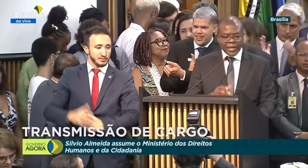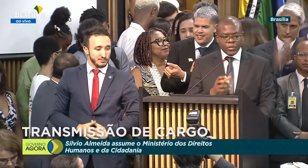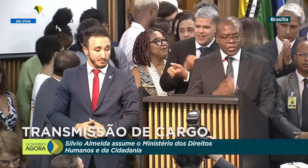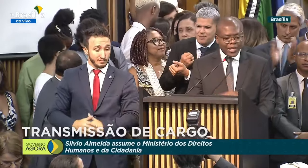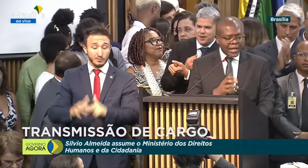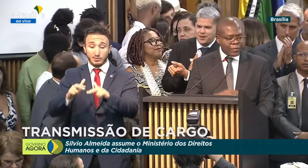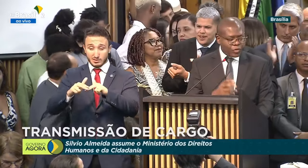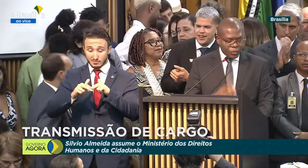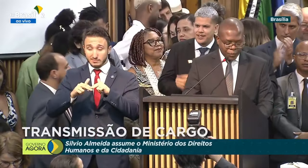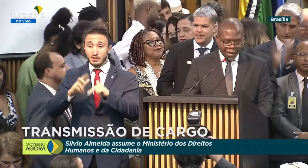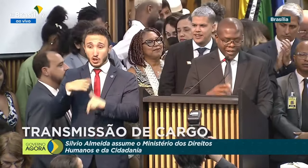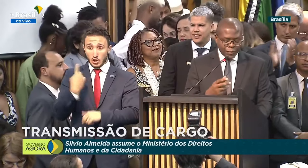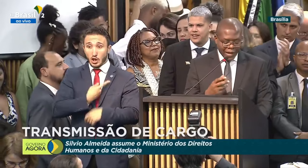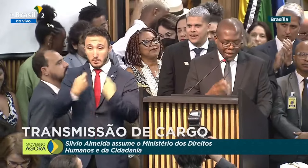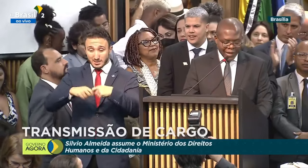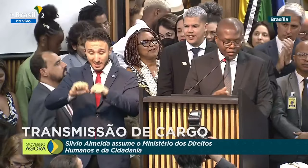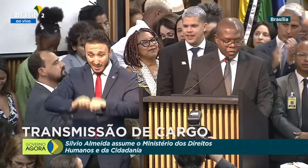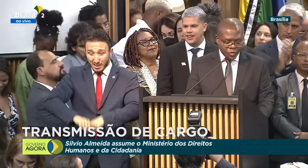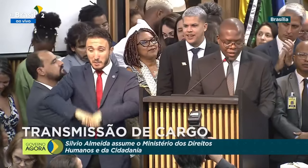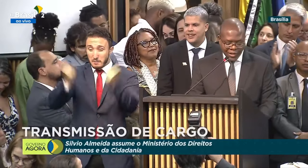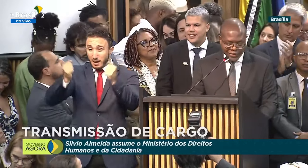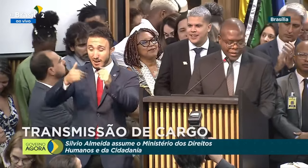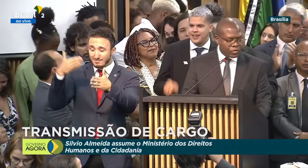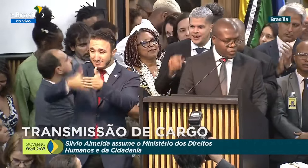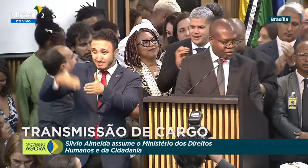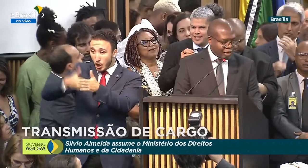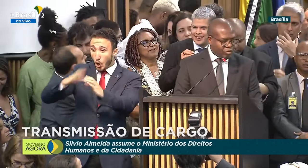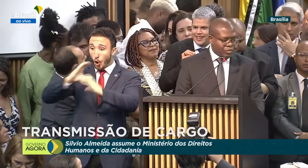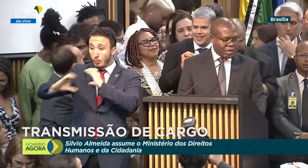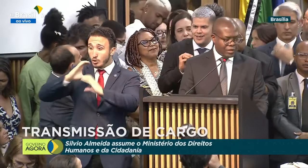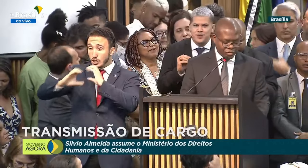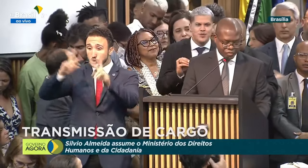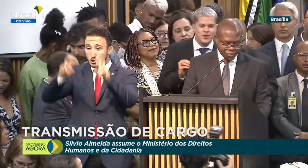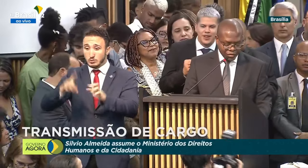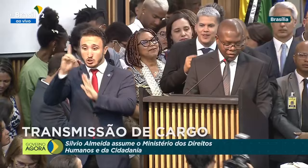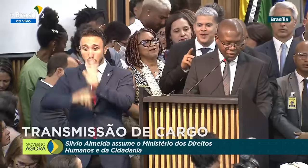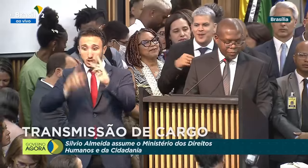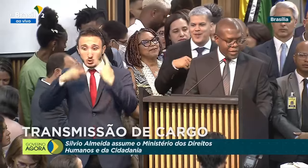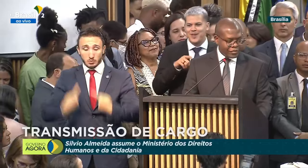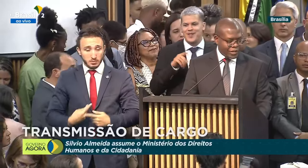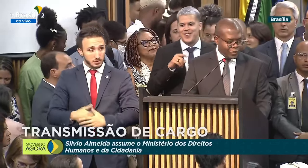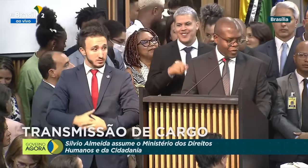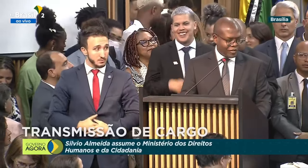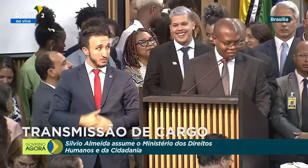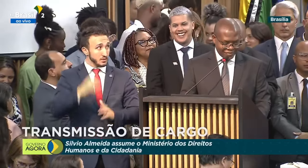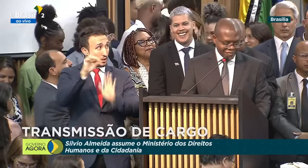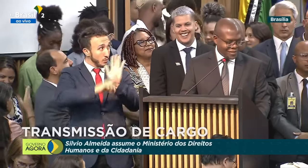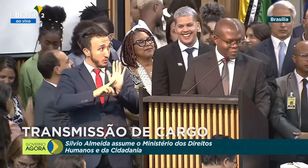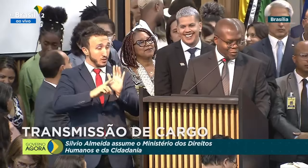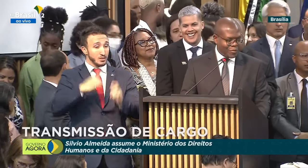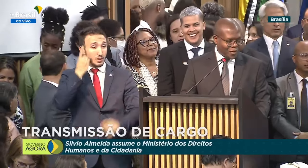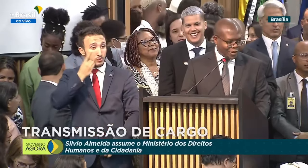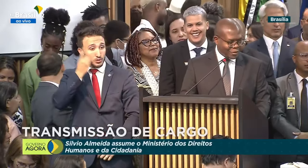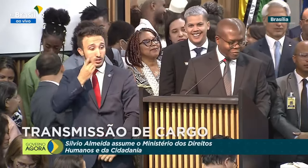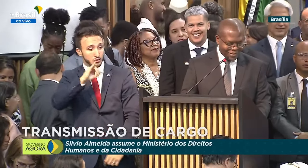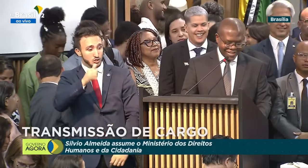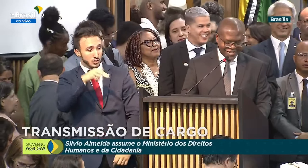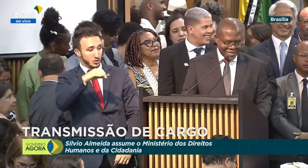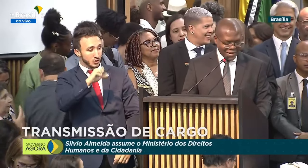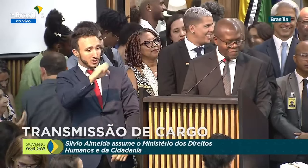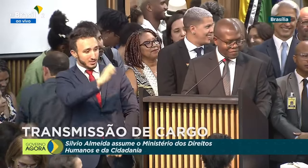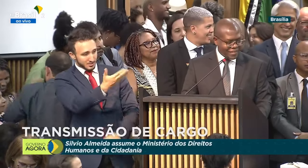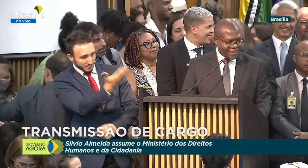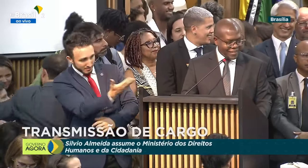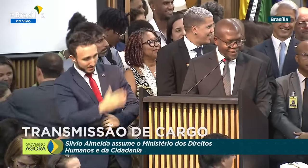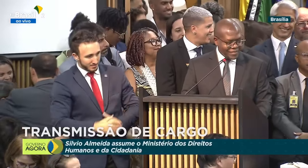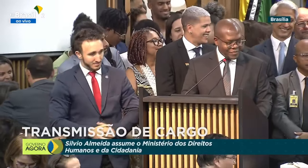portanto nós queremos romper as barreiras de comunicação sobre os Direitos Humanos Deputado janones que muito minhoca sua